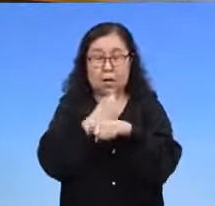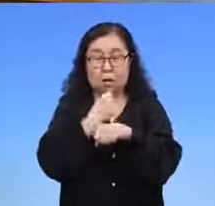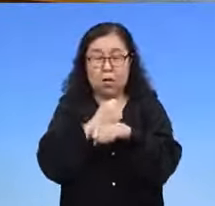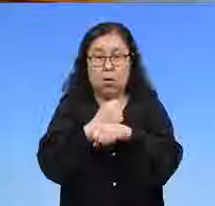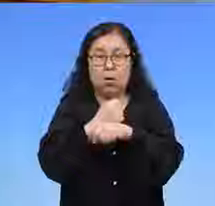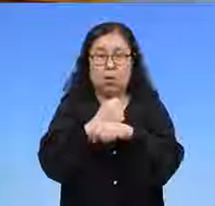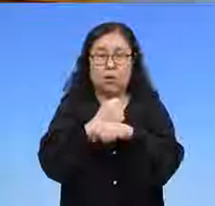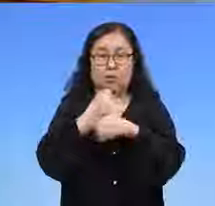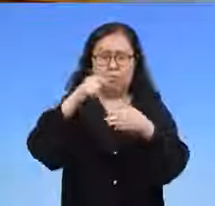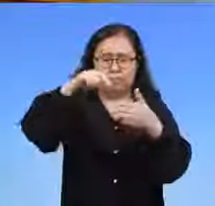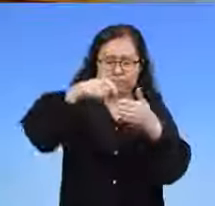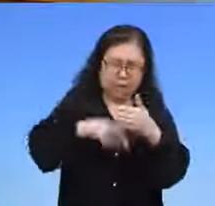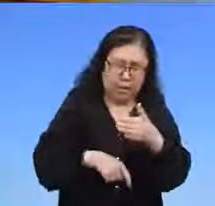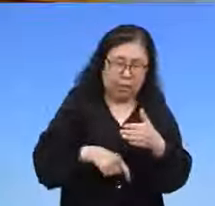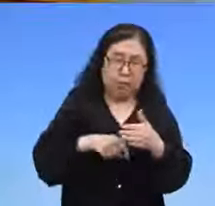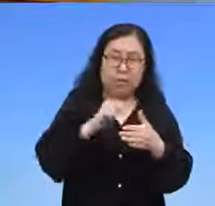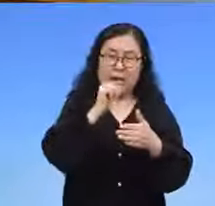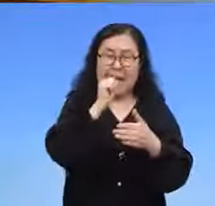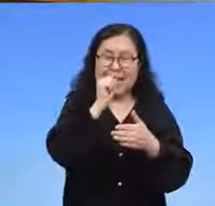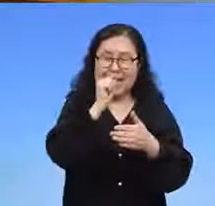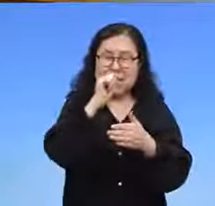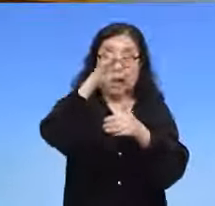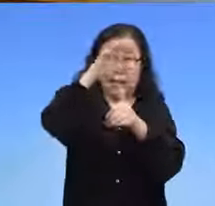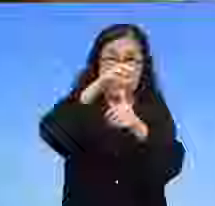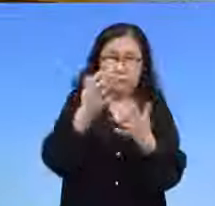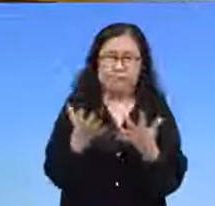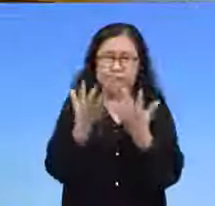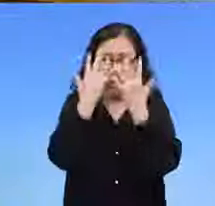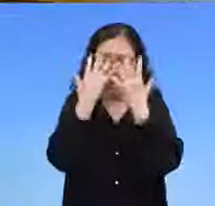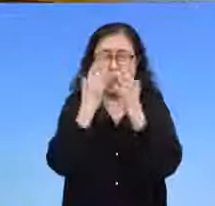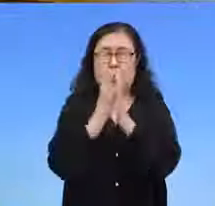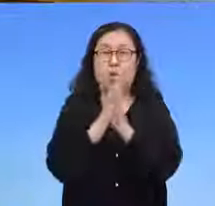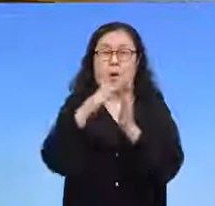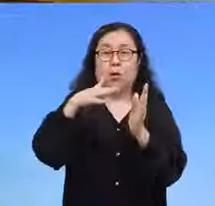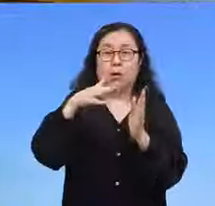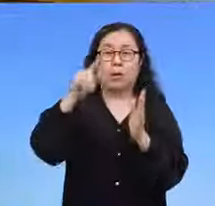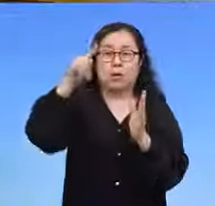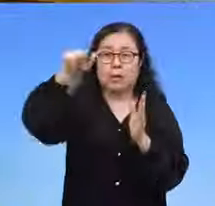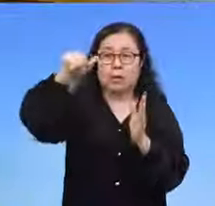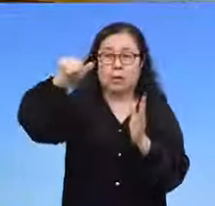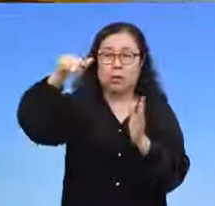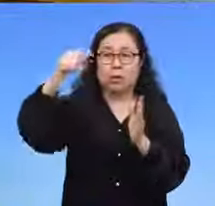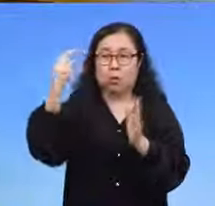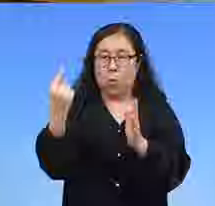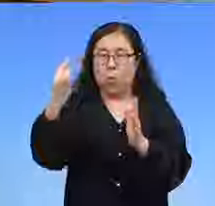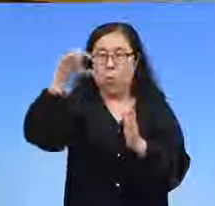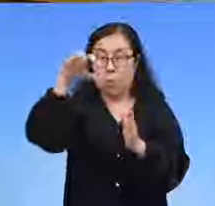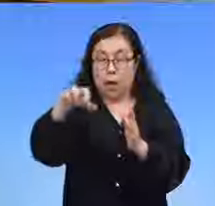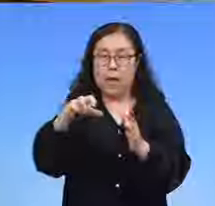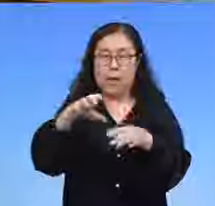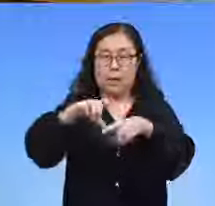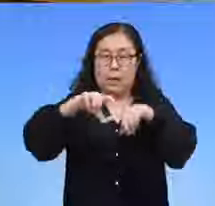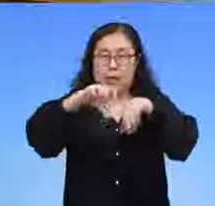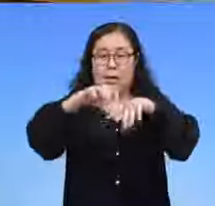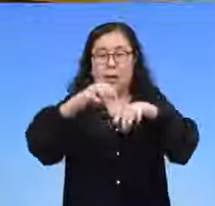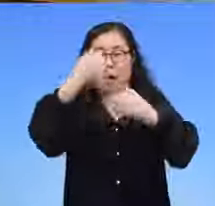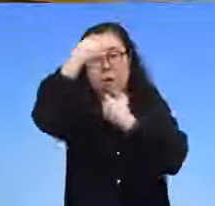그들을 깊은 옥에 가두고 그 발을 착고에 든든히 채웠더니, 지금 끔찍한 상황이